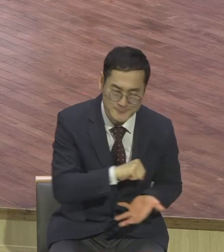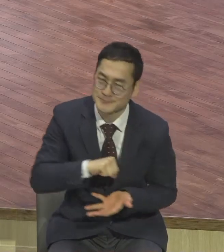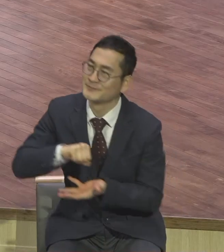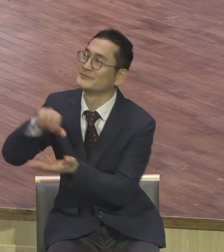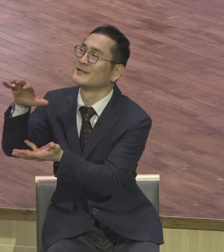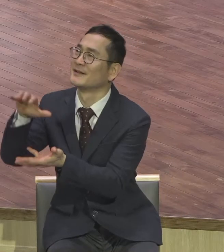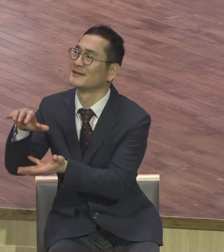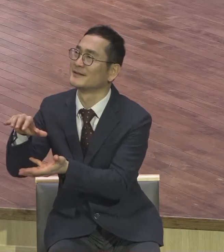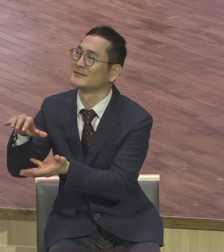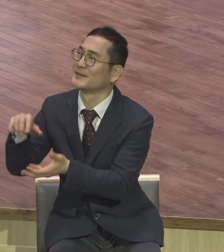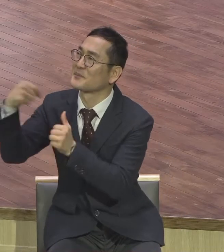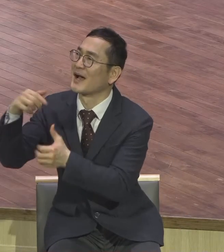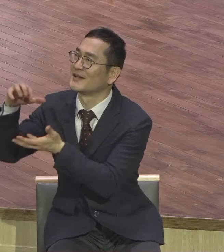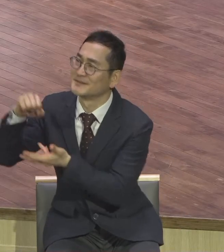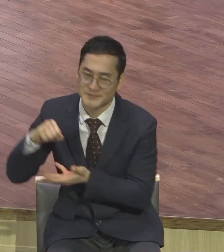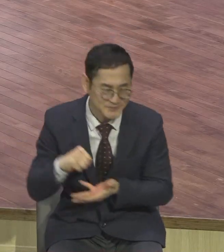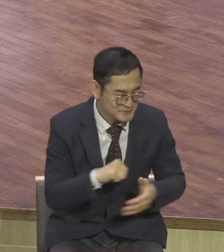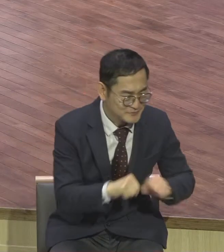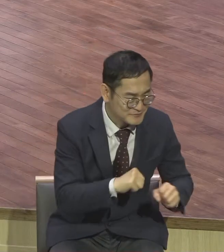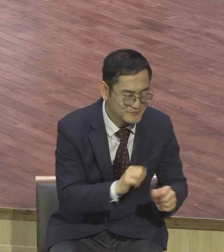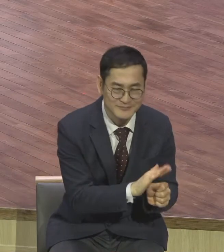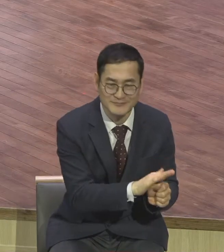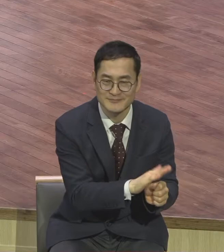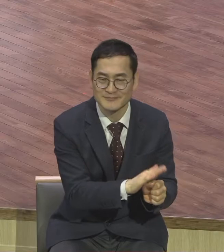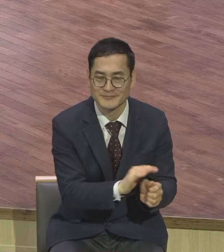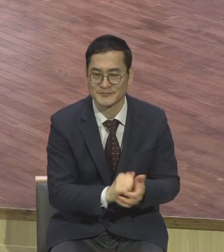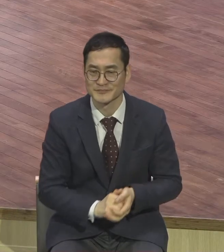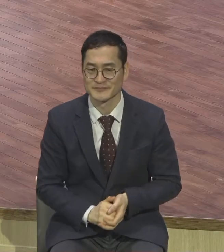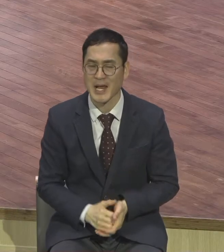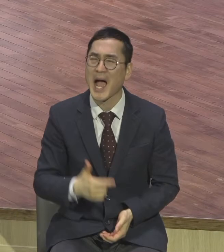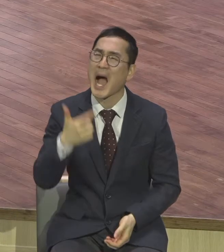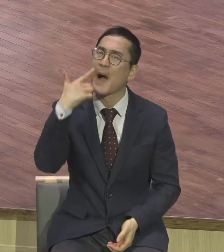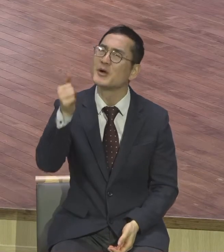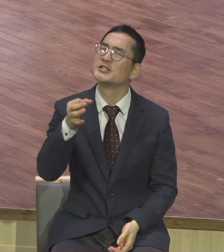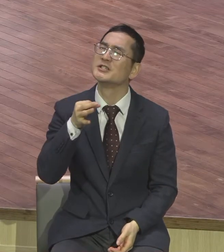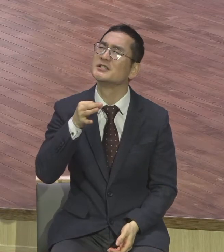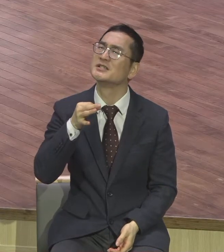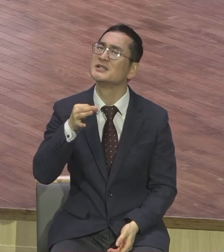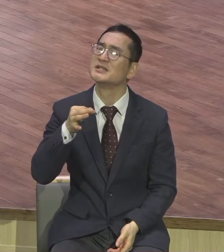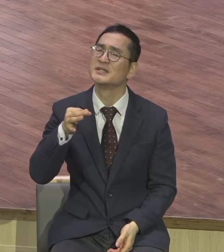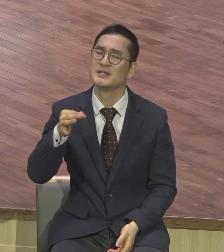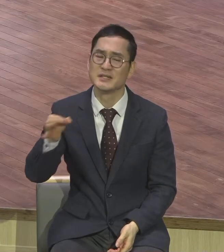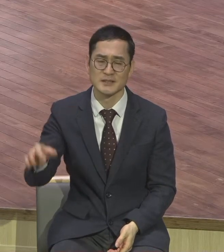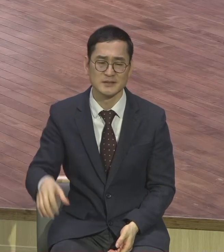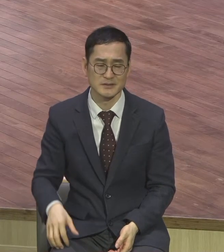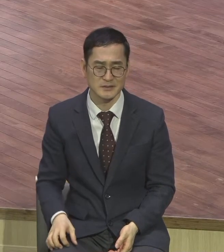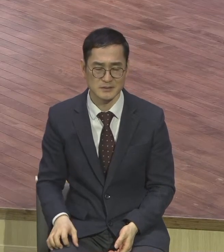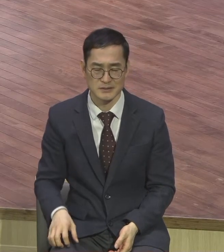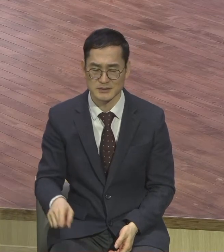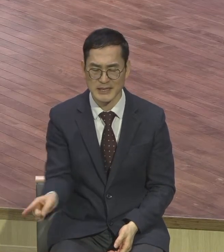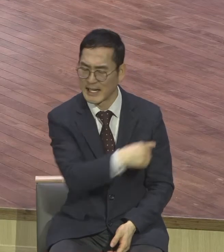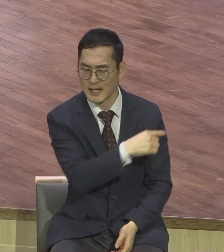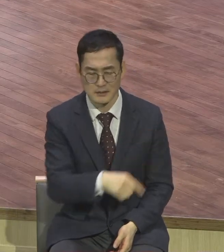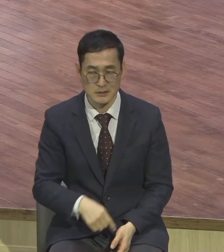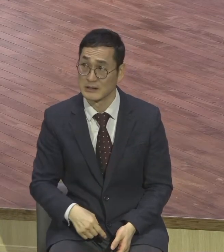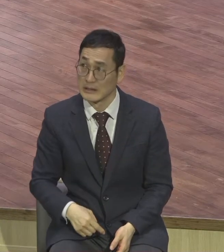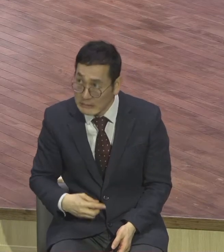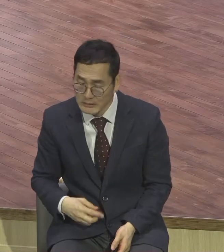오냐 하는 순간에 천사들이 무슨 기도인데 기도받아 그대로 쫙 올라